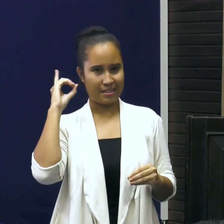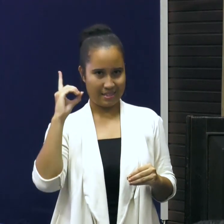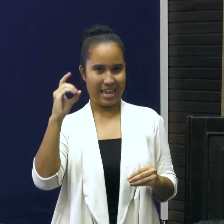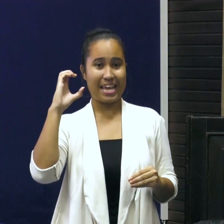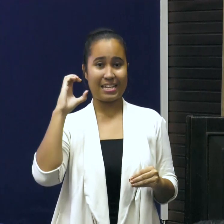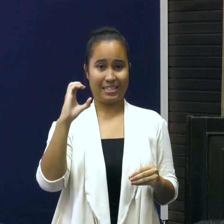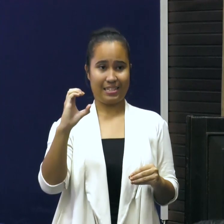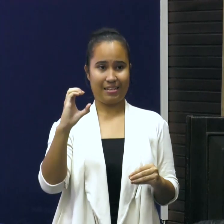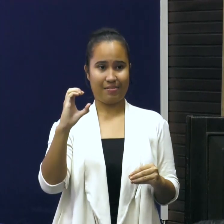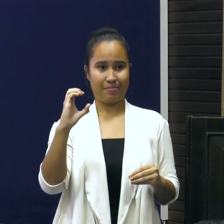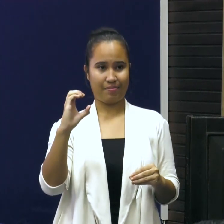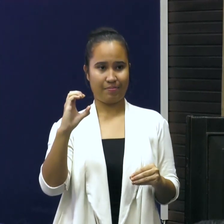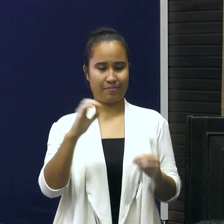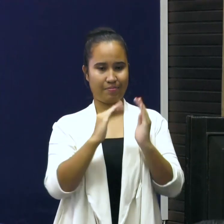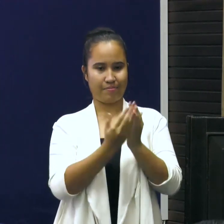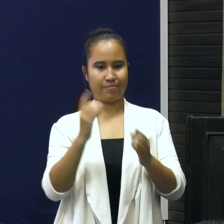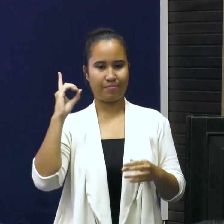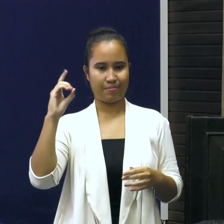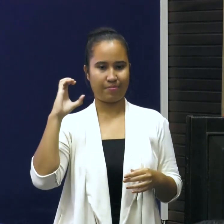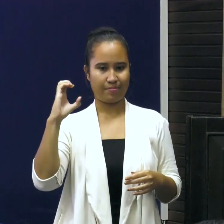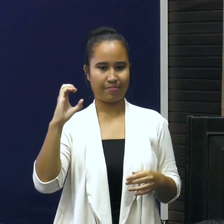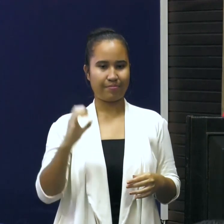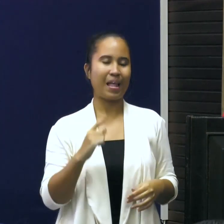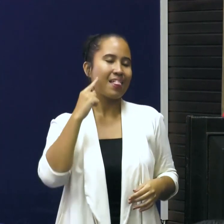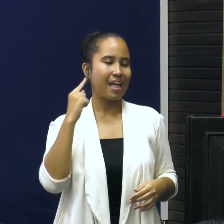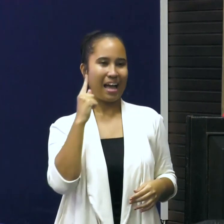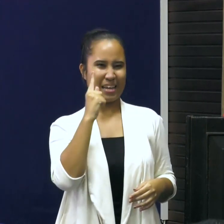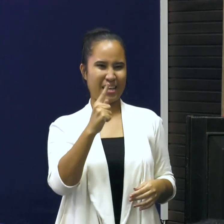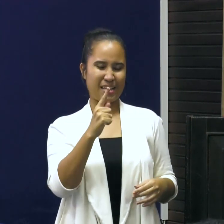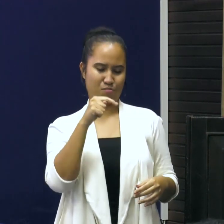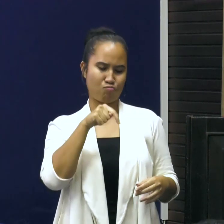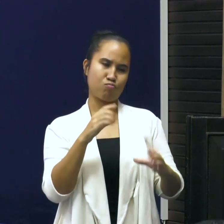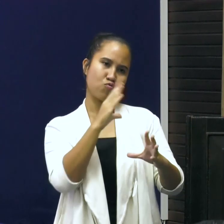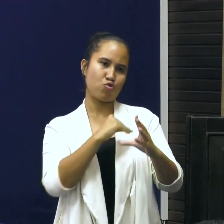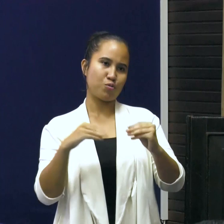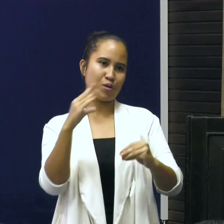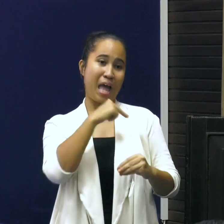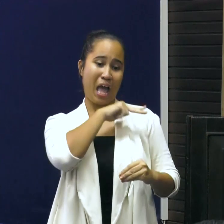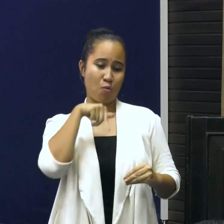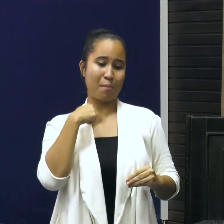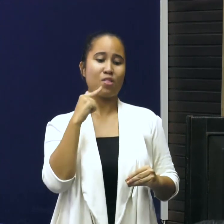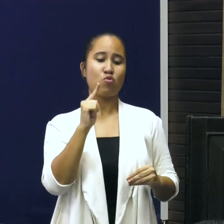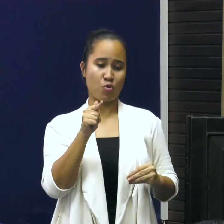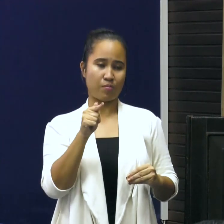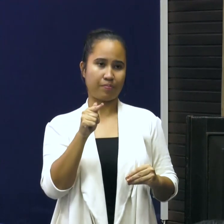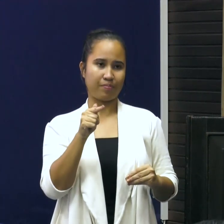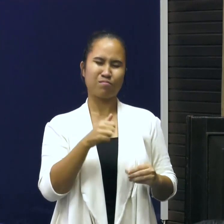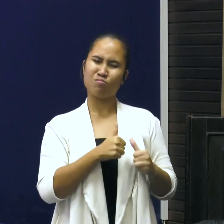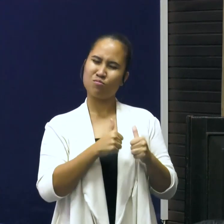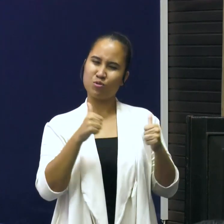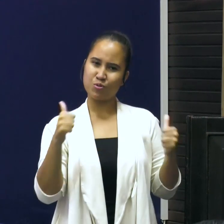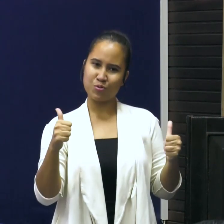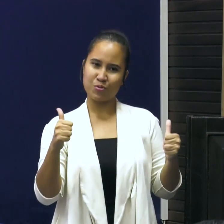De districtscommissarissen hebben vanaf dag 1 hierover gesproken. En wij met hun. Dat het goed is dat we